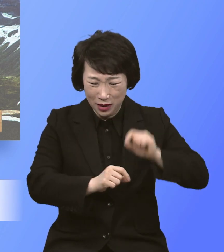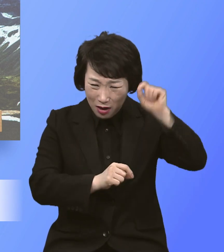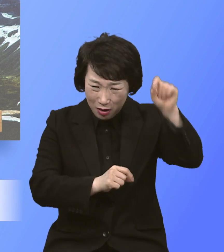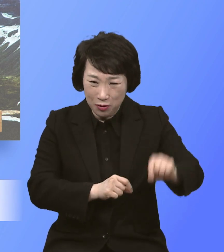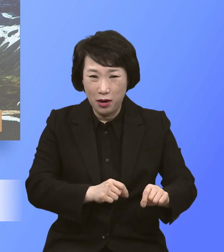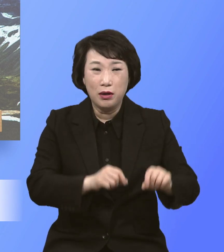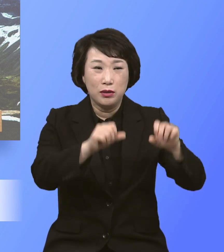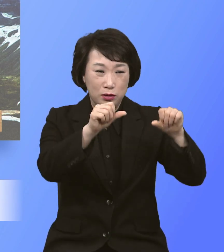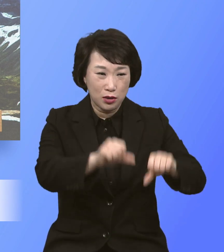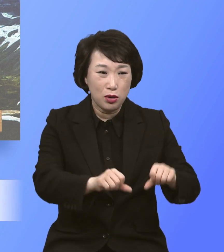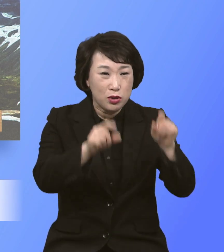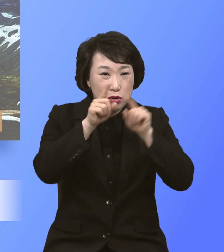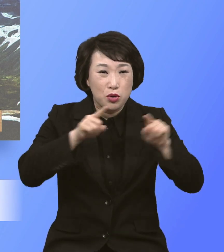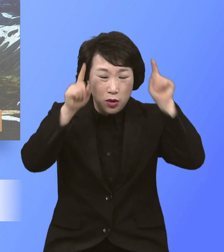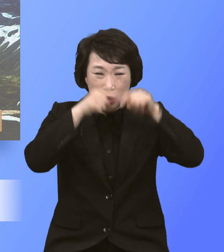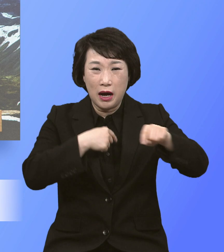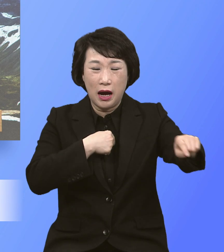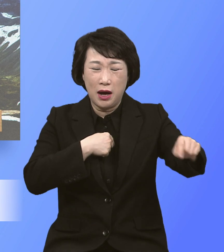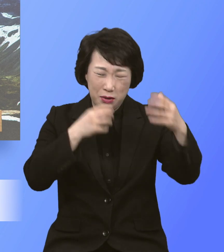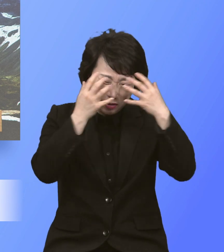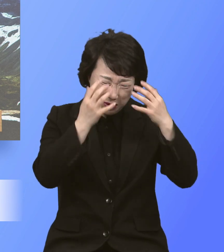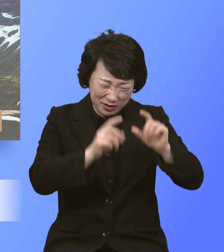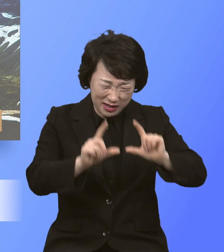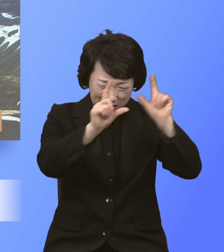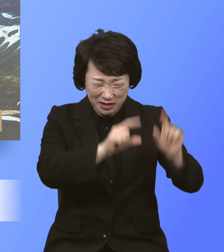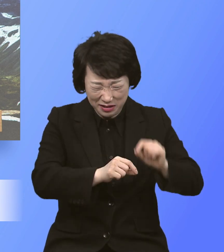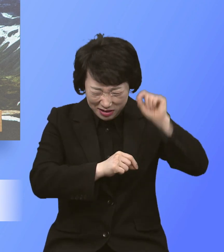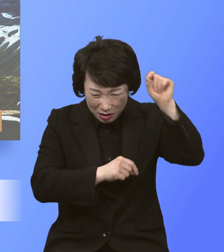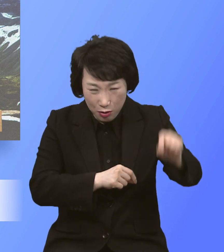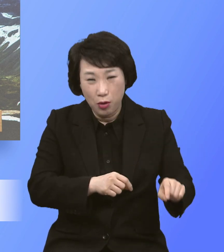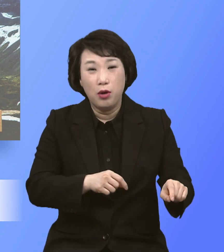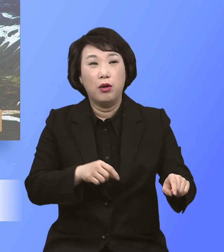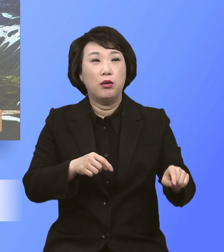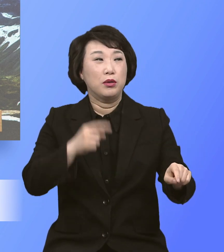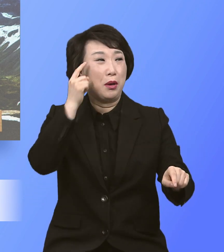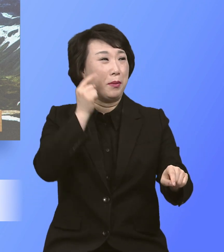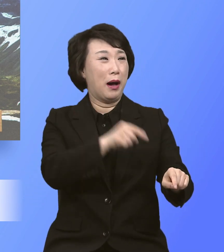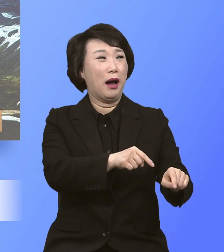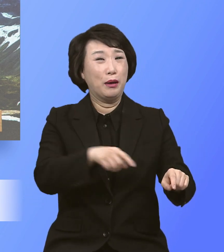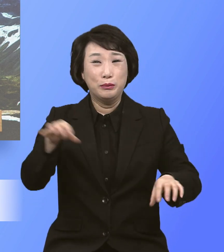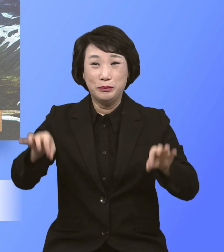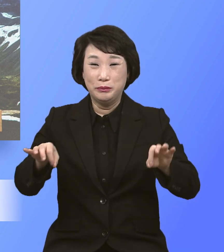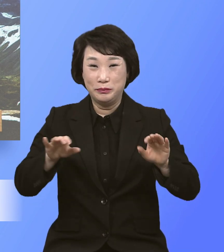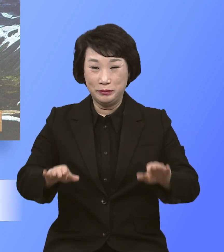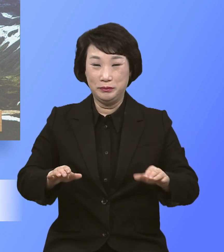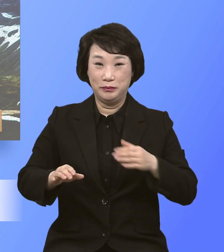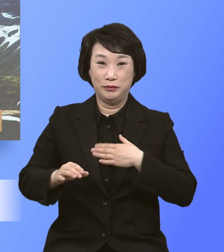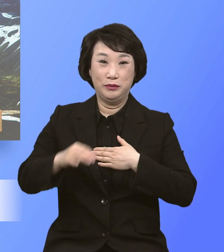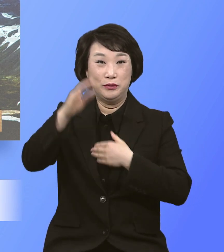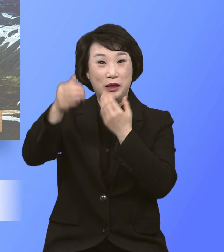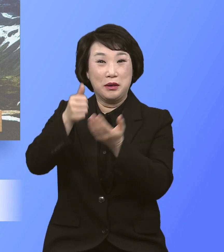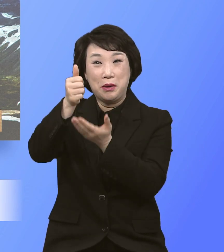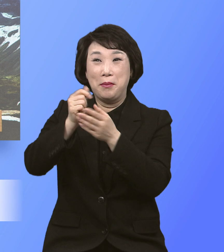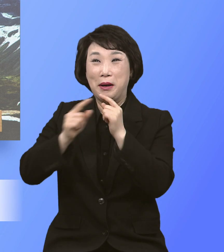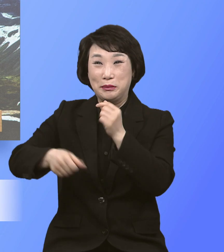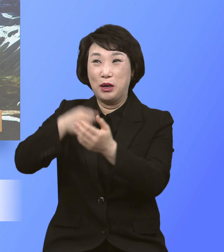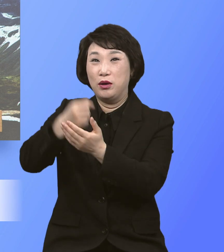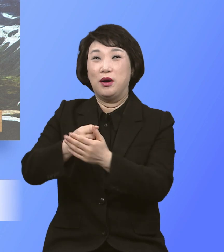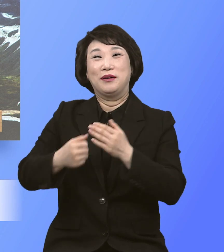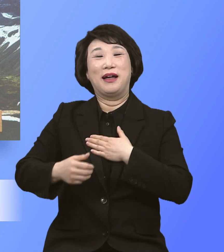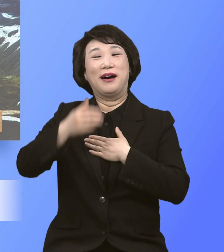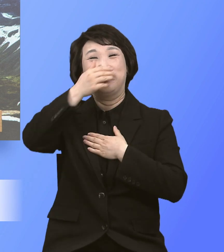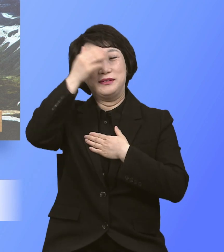파멸로 저주의 지옥에서 영원히 산다고 생각할 때 우리가 하나님 말씀을 택하는 것이